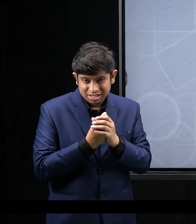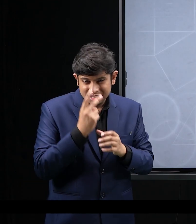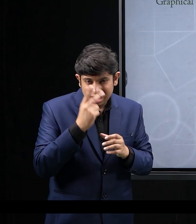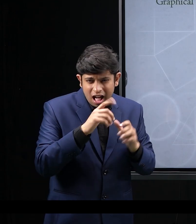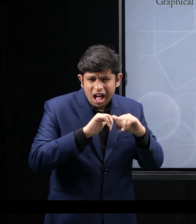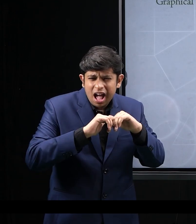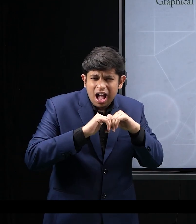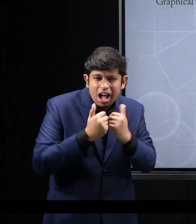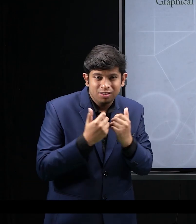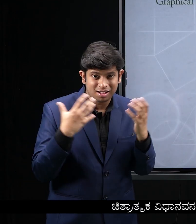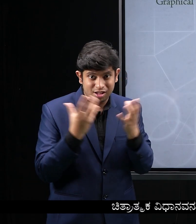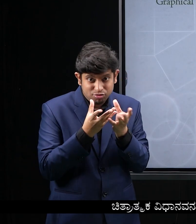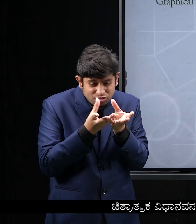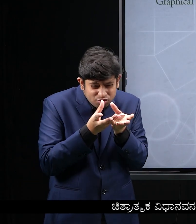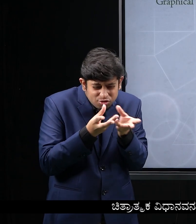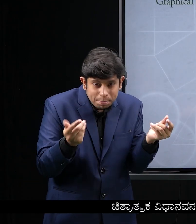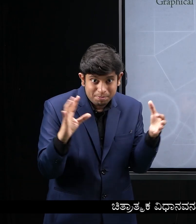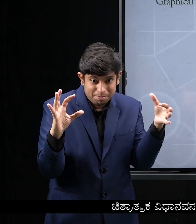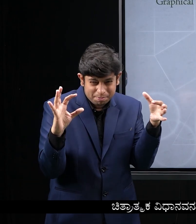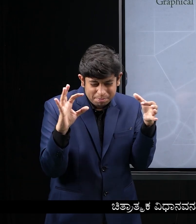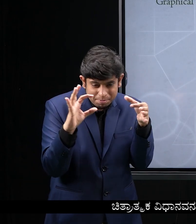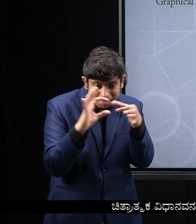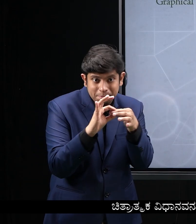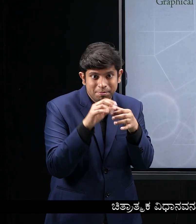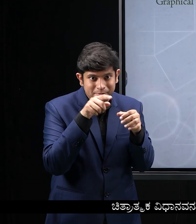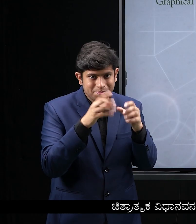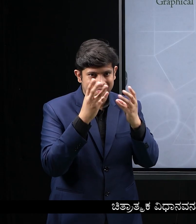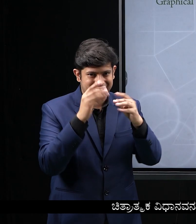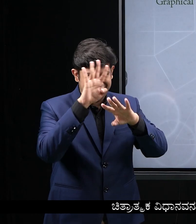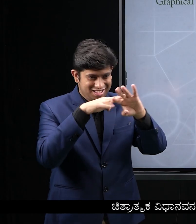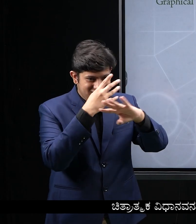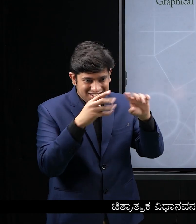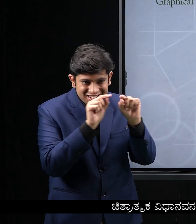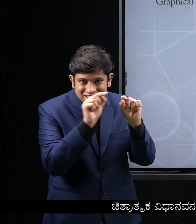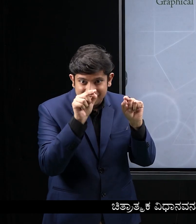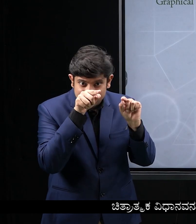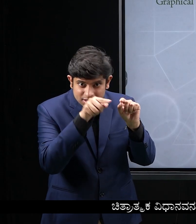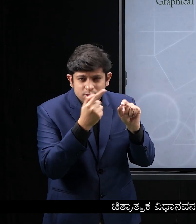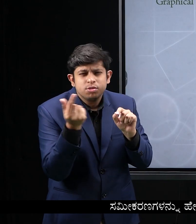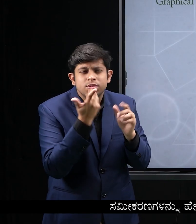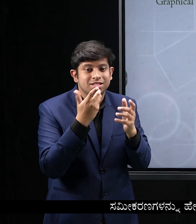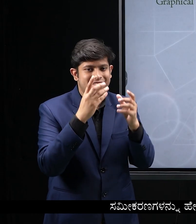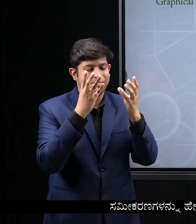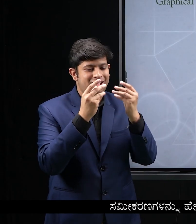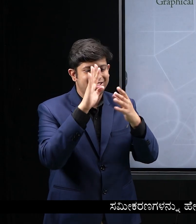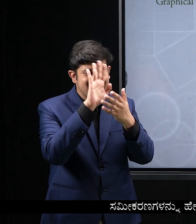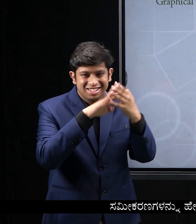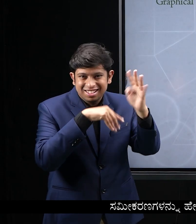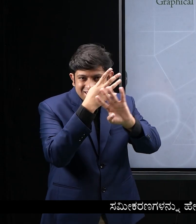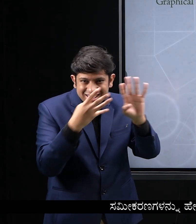c2 = 0. ಚಿತ್ರಾತ್ಮಕ ವಿಧಾನವನ್ನು ಬಳಸಿಕೊಂಡು ನಾವು ಜೋಡಿ ರೇಖೀಯ ಸಮೀಕರಣಗಳನ್ನು ಹೇಗೆ ಪರಿಹರಿಸಬಹುದು ಎಂದು